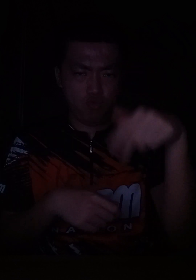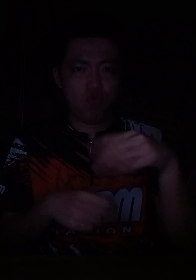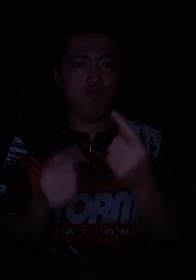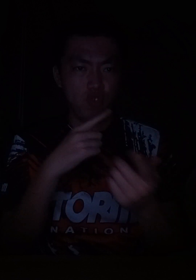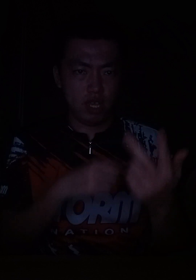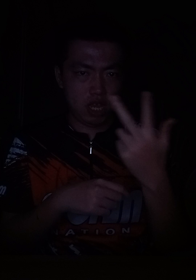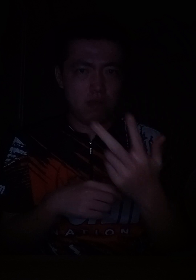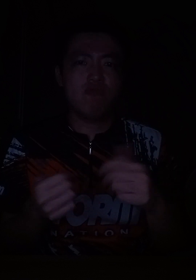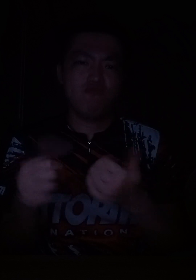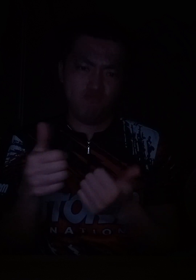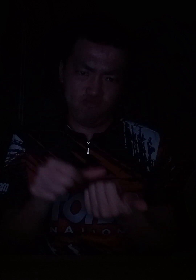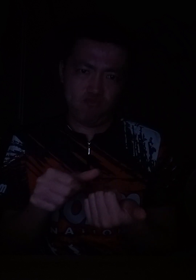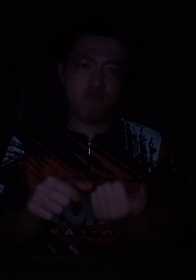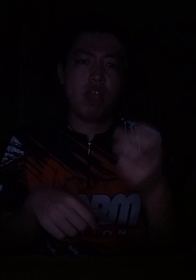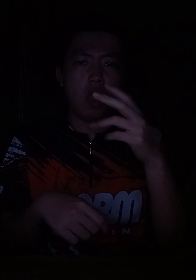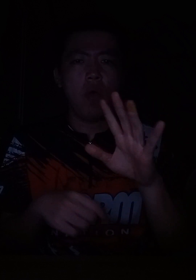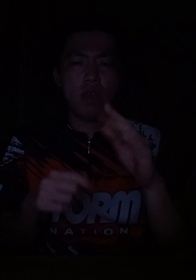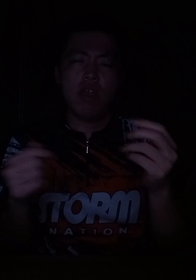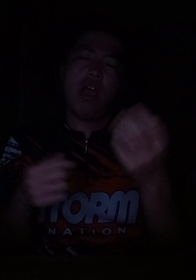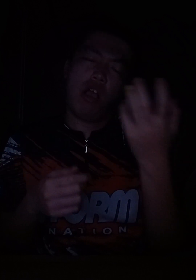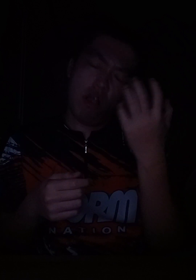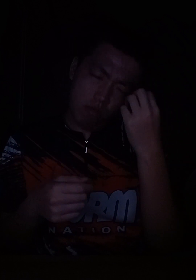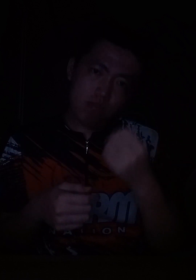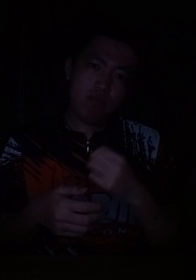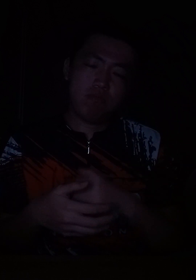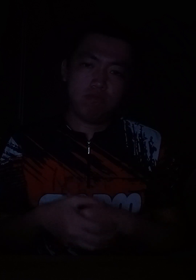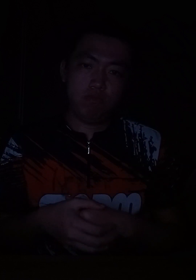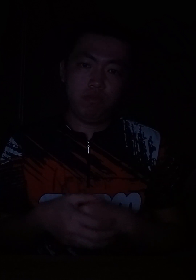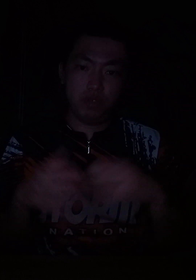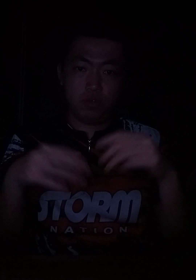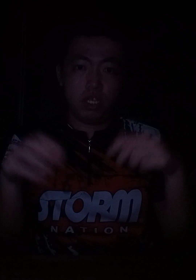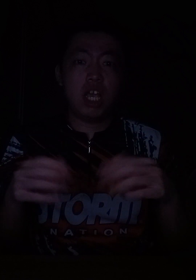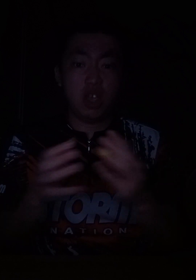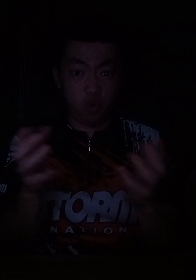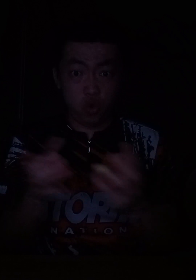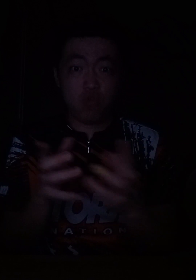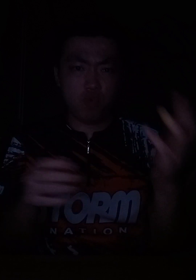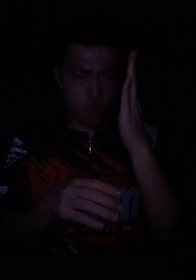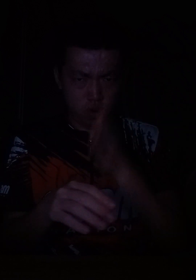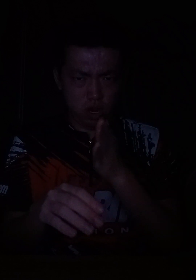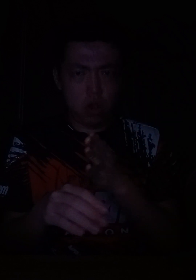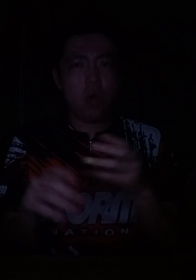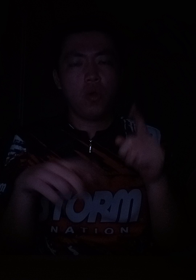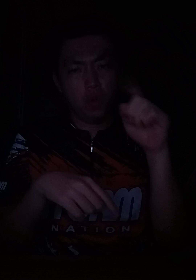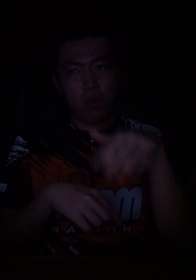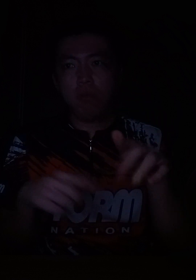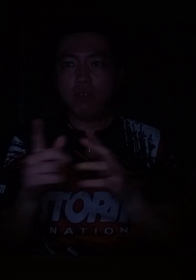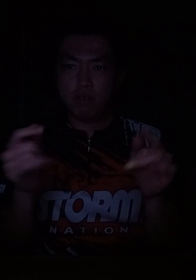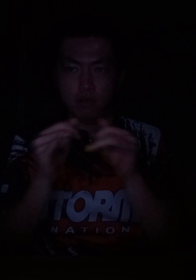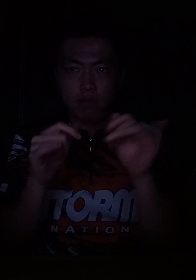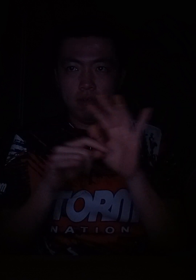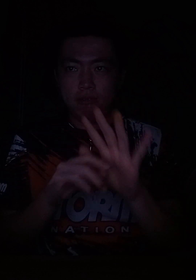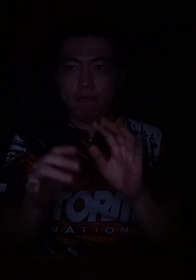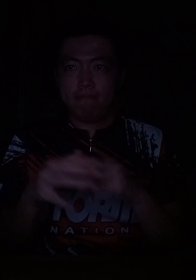등 3명이 숨지고 5명이 다쳤습니다. 경찰과 소방은 사고 현장을 통제하고 사고 원인을 조사 중입니다.